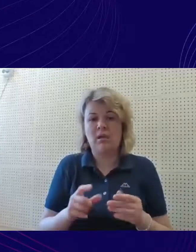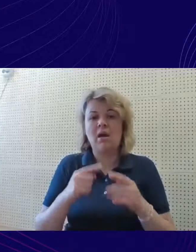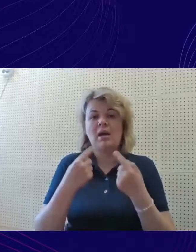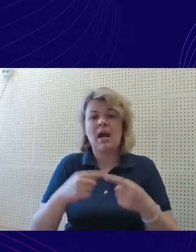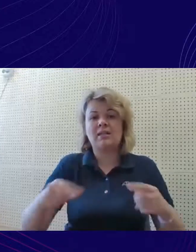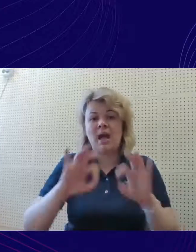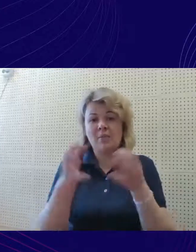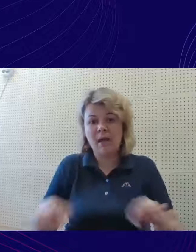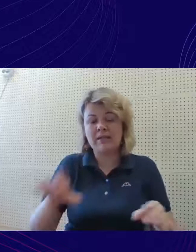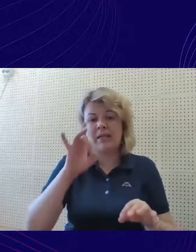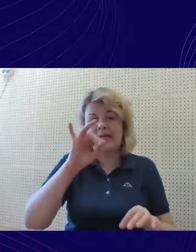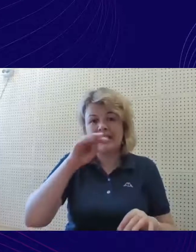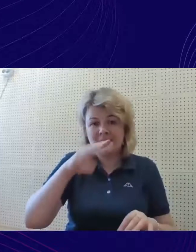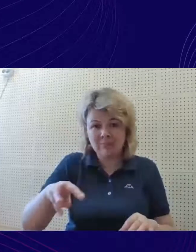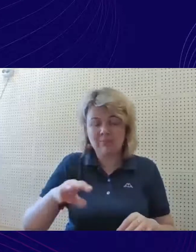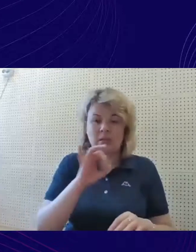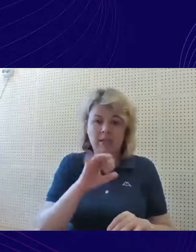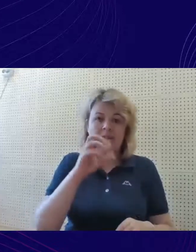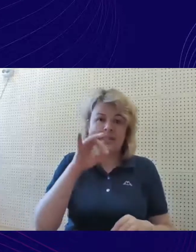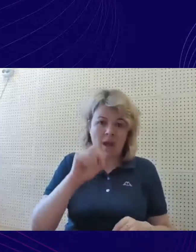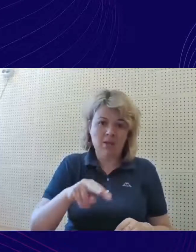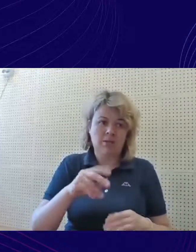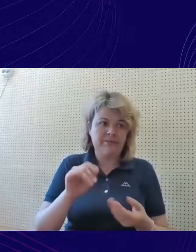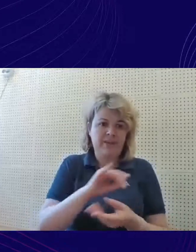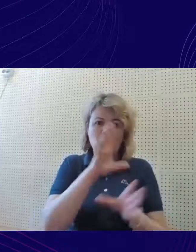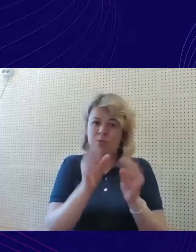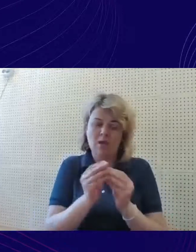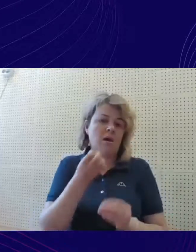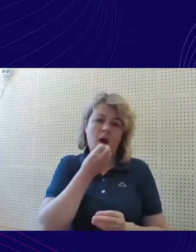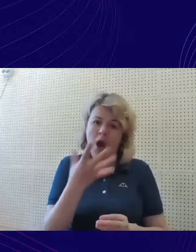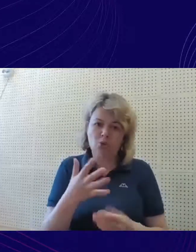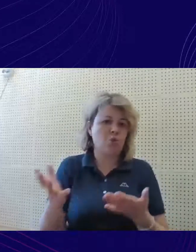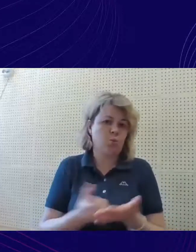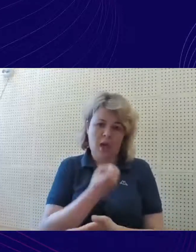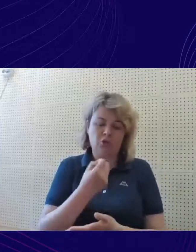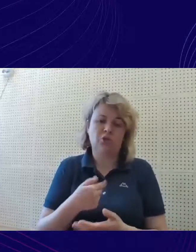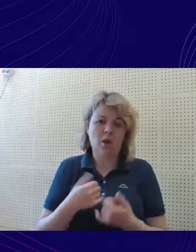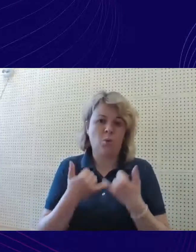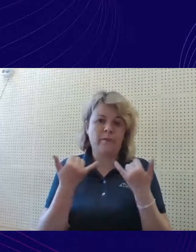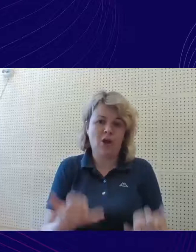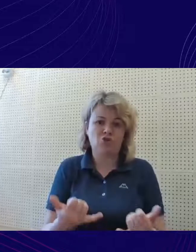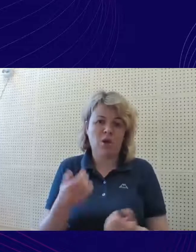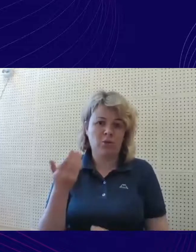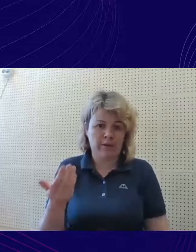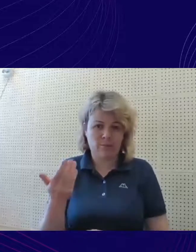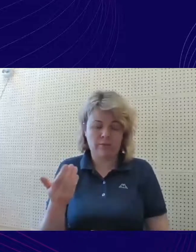в итоге, ну, он удачный, он хороший, я его уважаю как